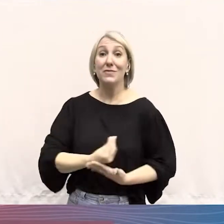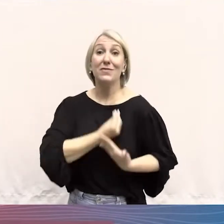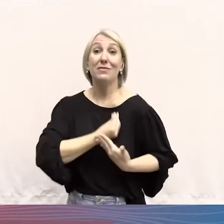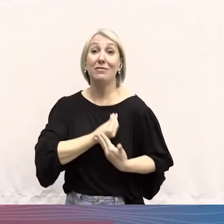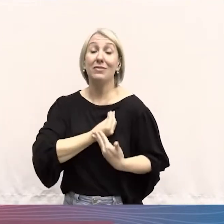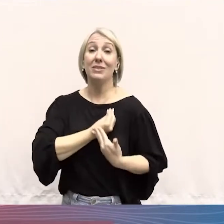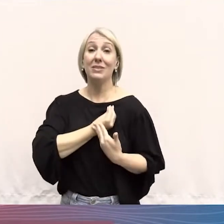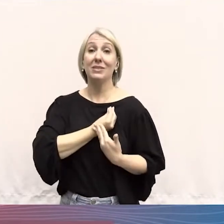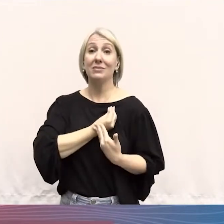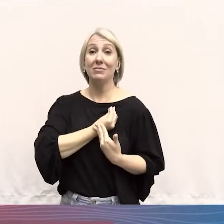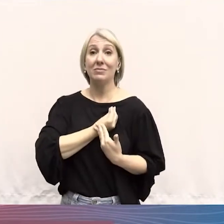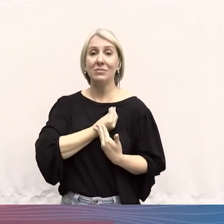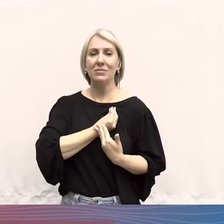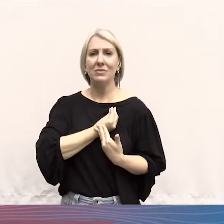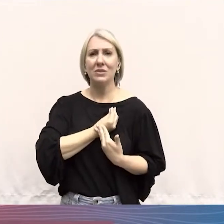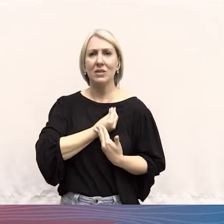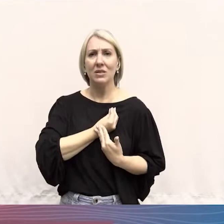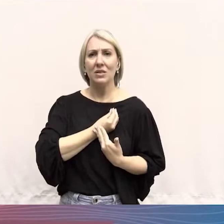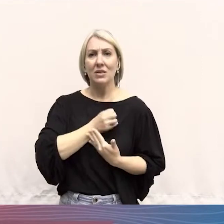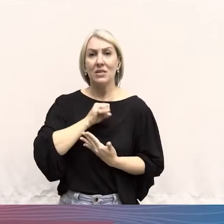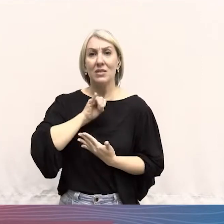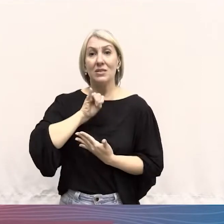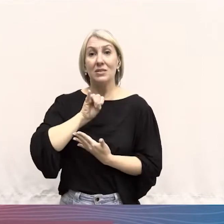poderosa. Deus pode